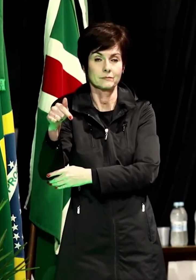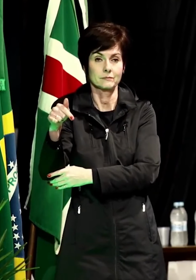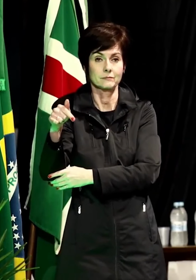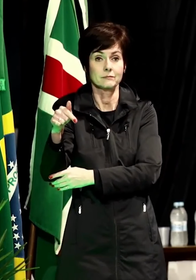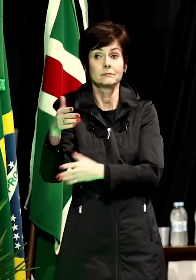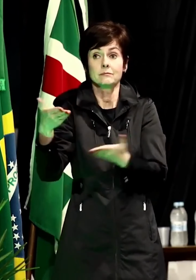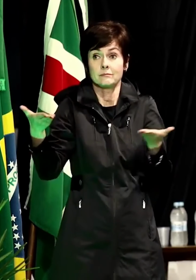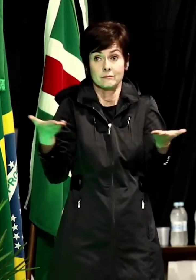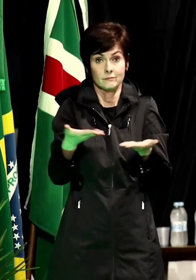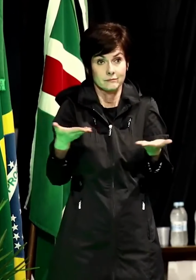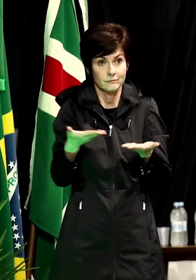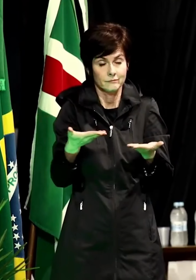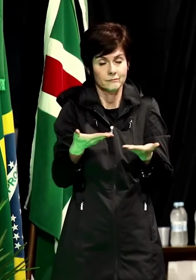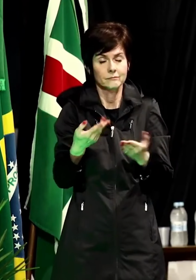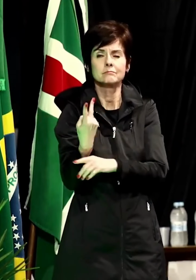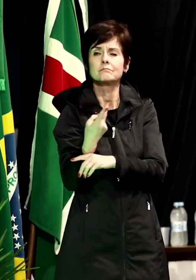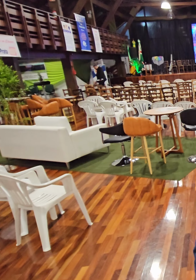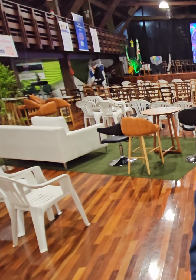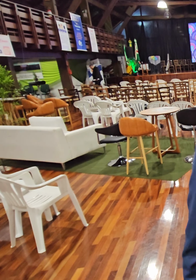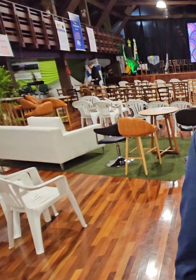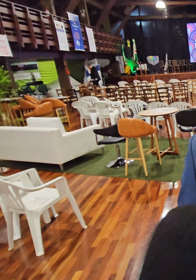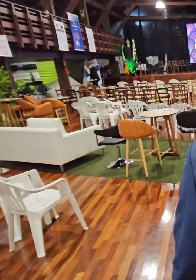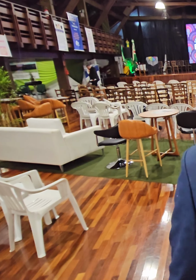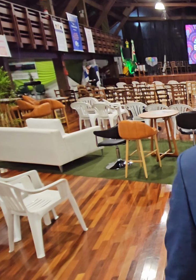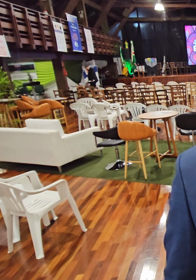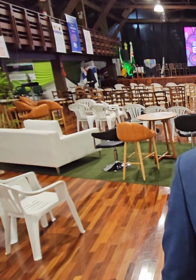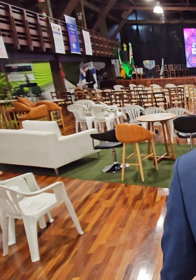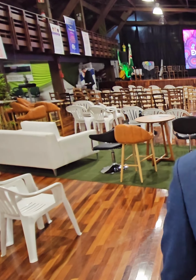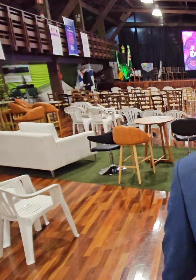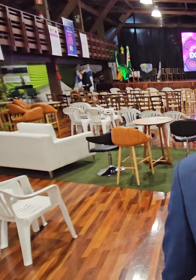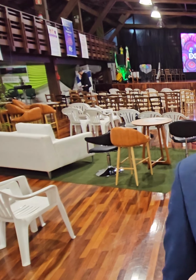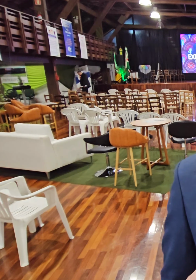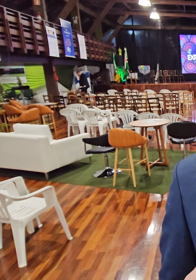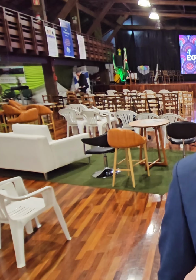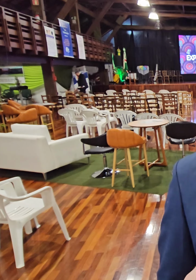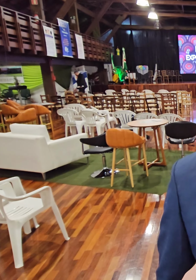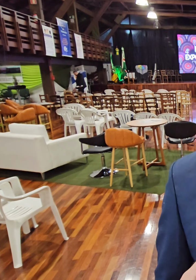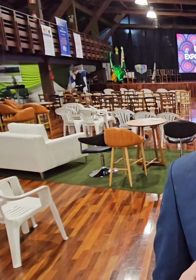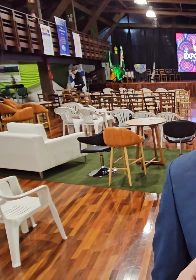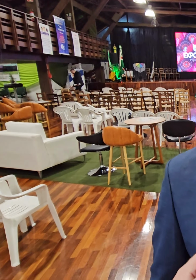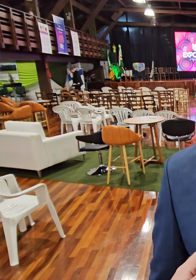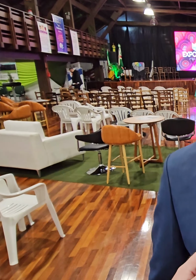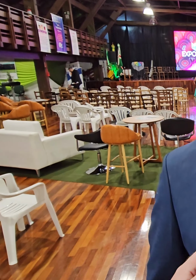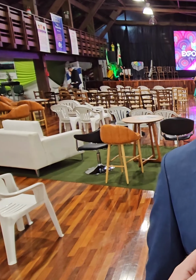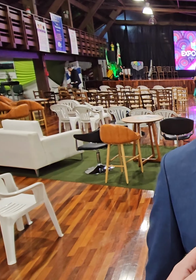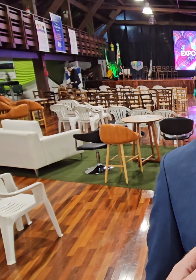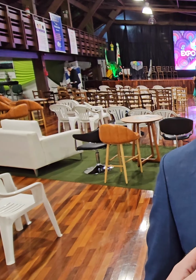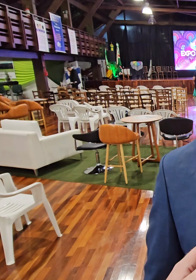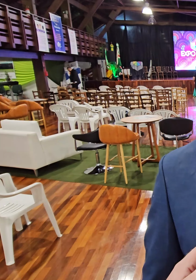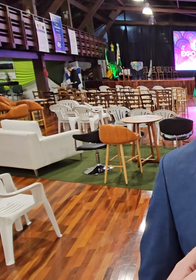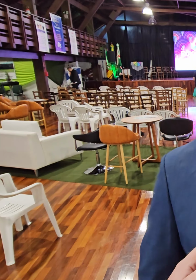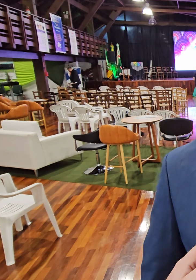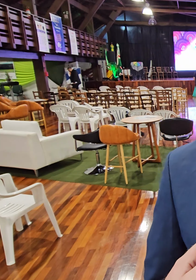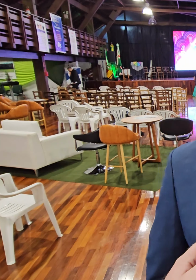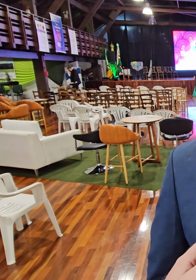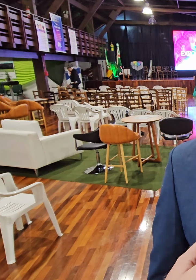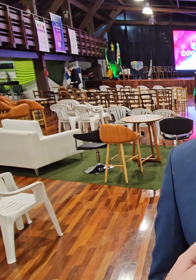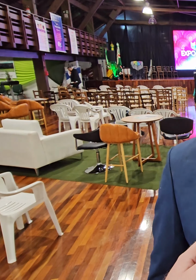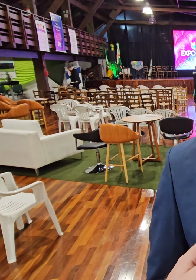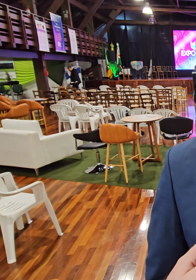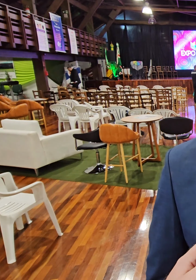a quarta Expo Prata está aqui e espera todos, não é verdade? Isso aí, de hoje até domingo a gente está aqui esperando vocês. A gente montou aí um